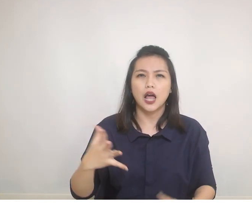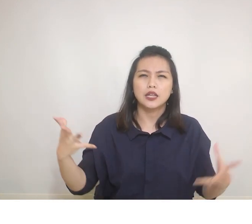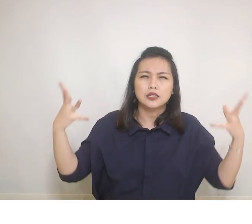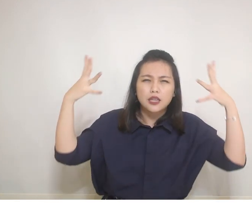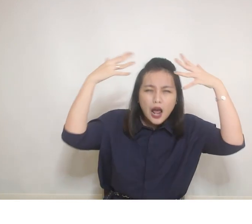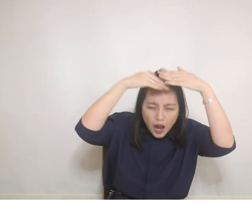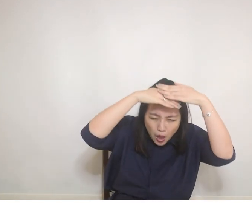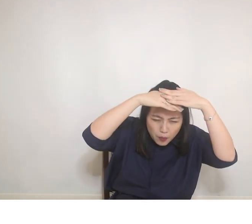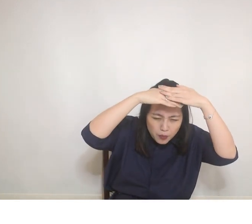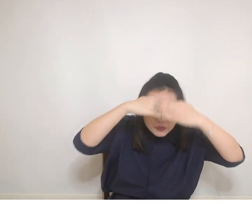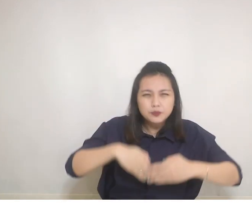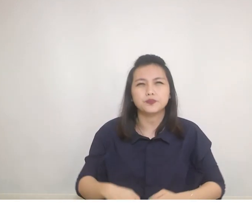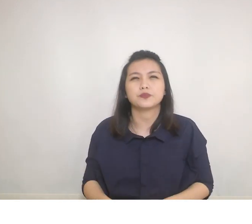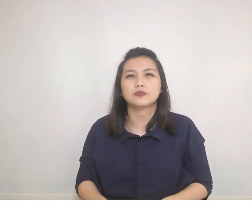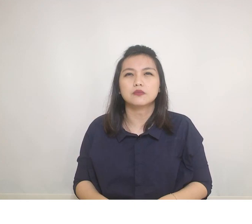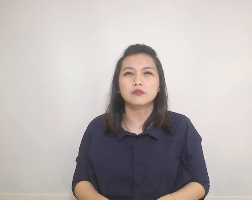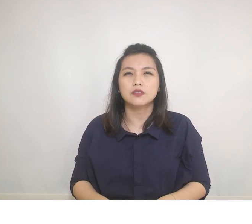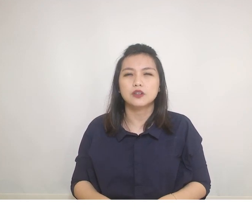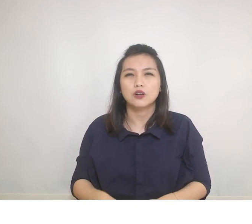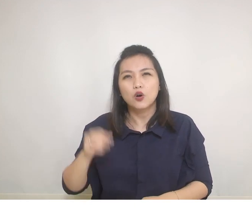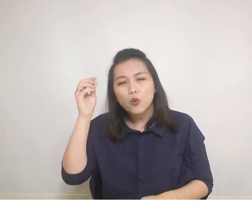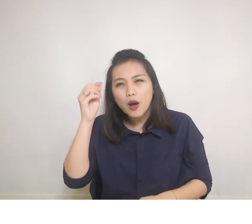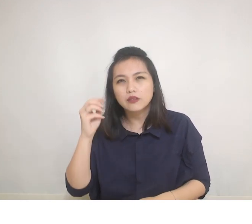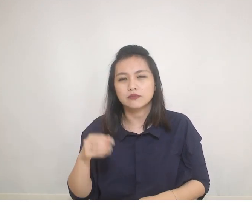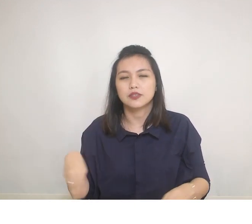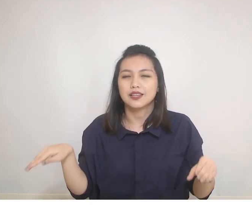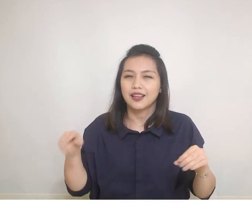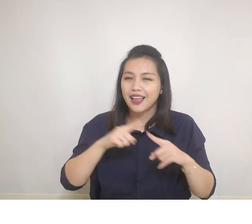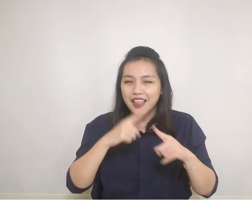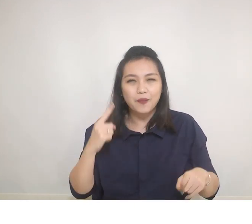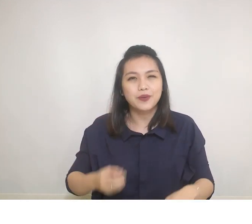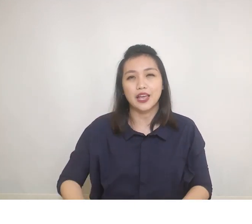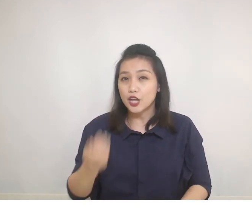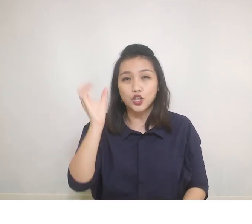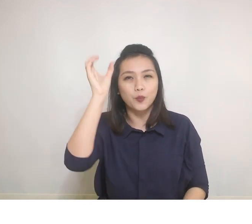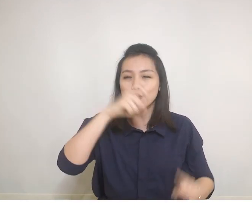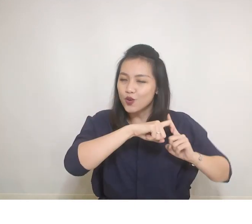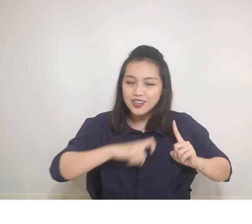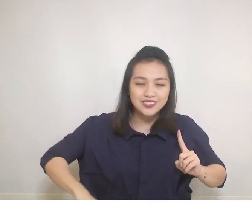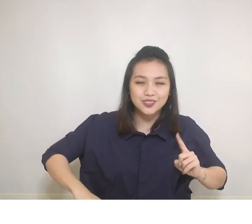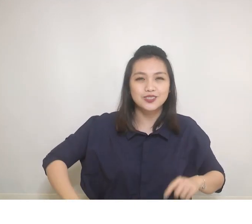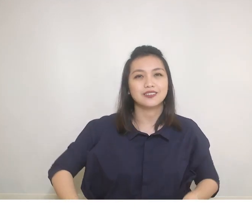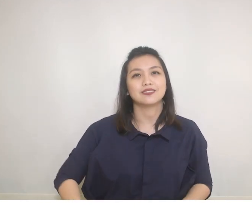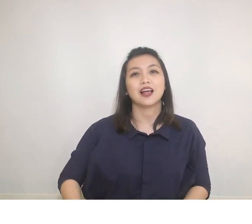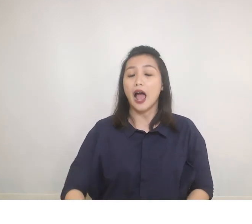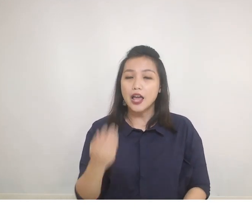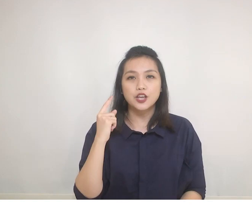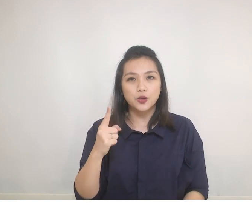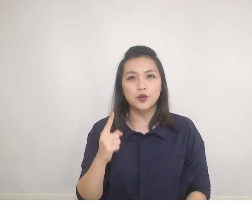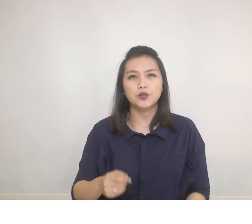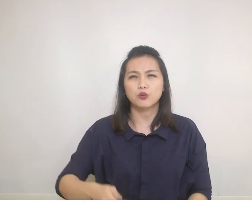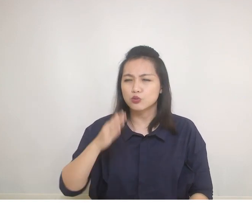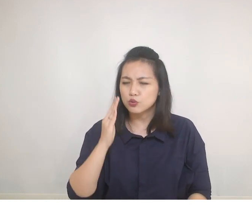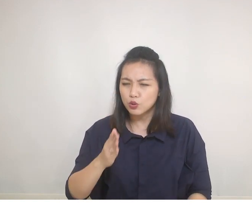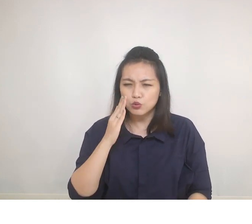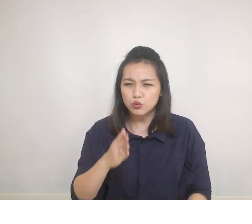dan berkat dari Tuhan. Dan inilah yang kami doakan. Lepaskan mereka dari cinta akan uang, dan biarlah berkat Allah, berkat daripada Allah Bapa, Allah